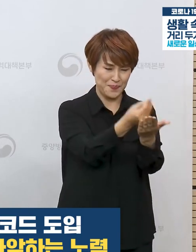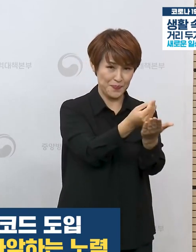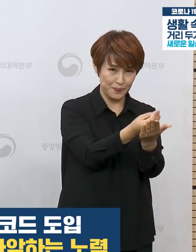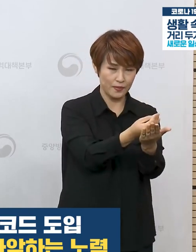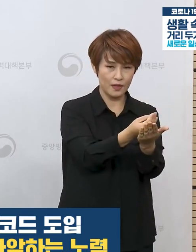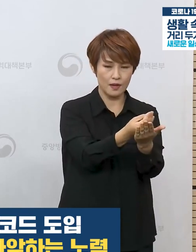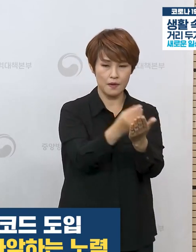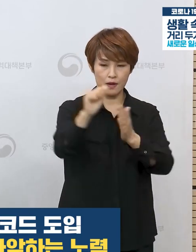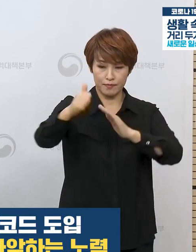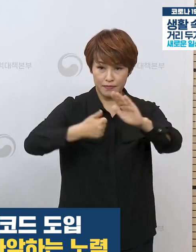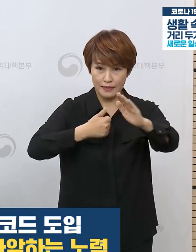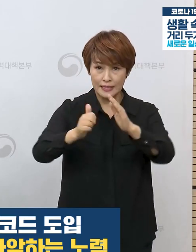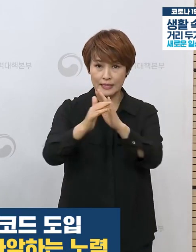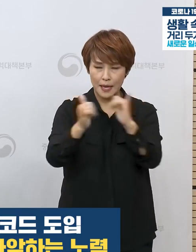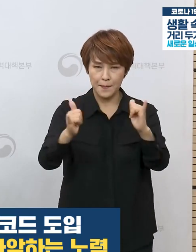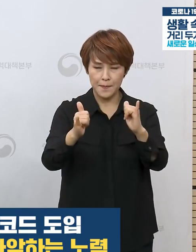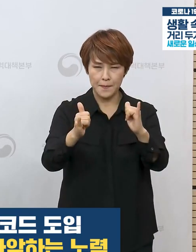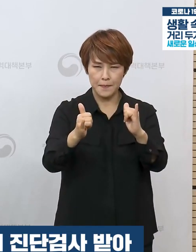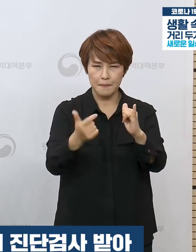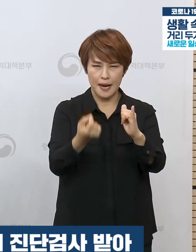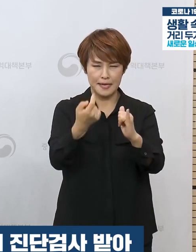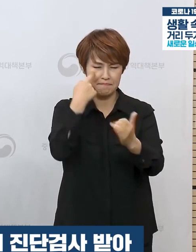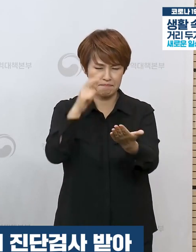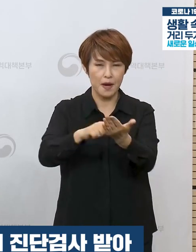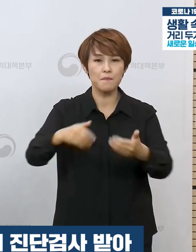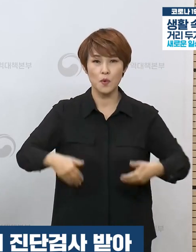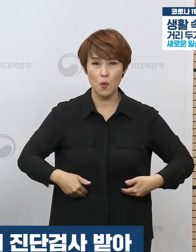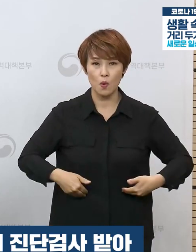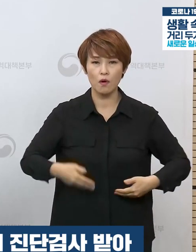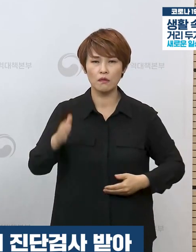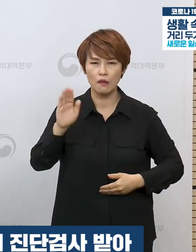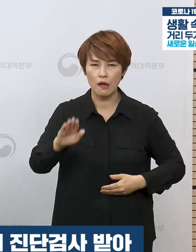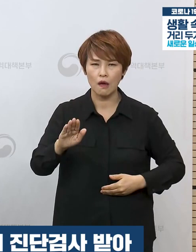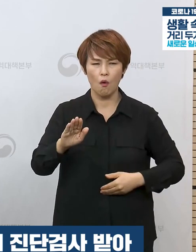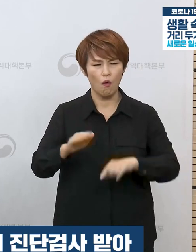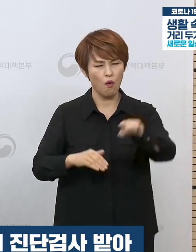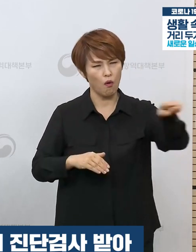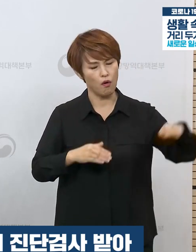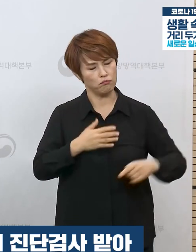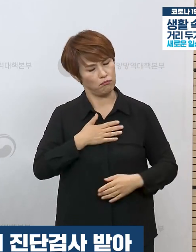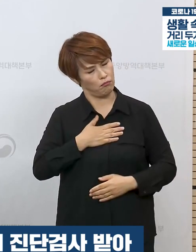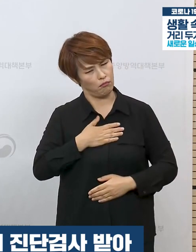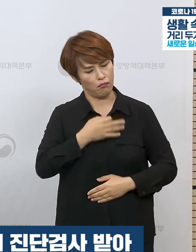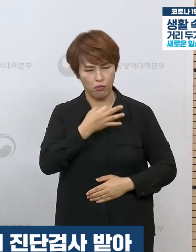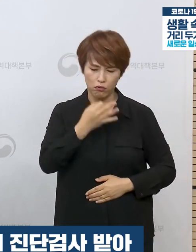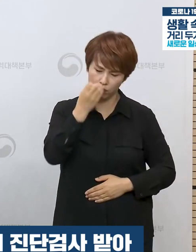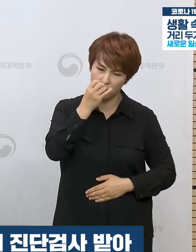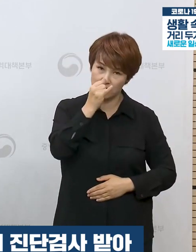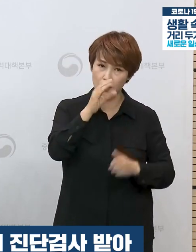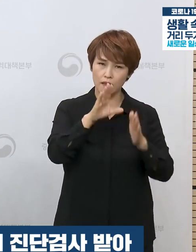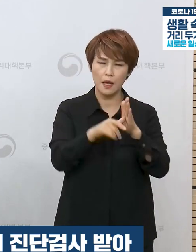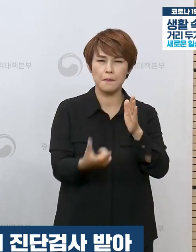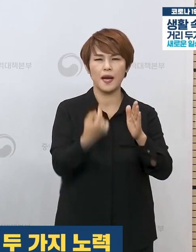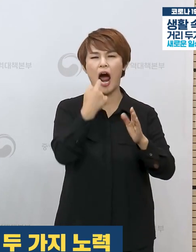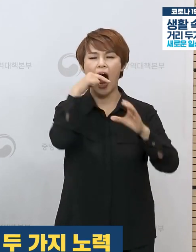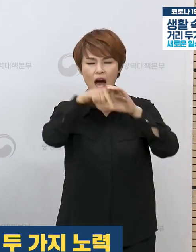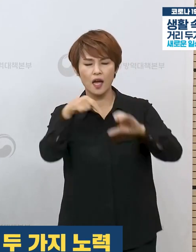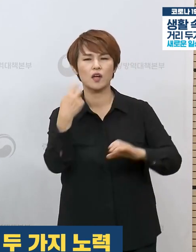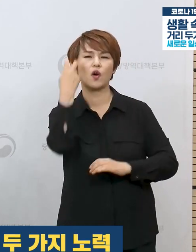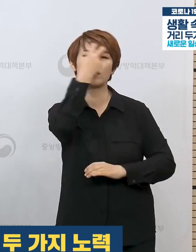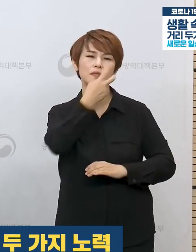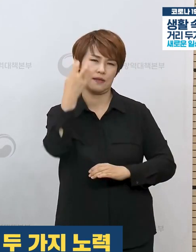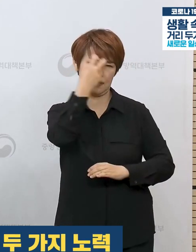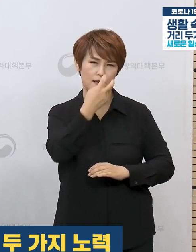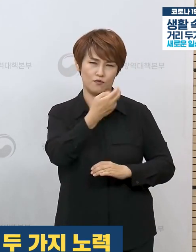노출자를 파악하는 노력을 한 축에서는 하지만 또 한 축으로는 의심 증상이 있을 때 신속하게 진단 검사를 받아서